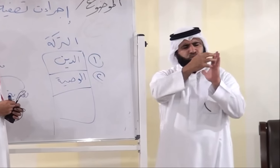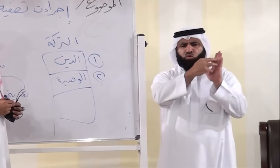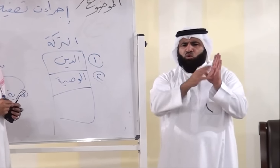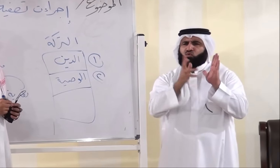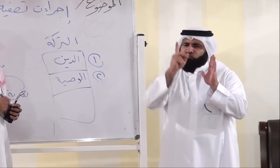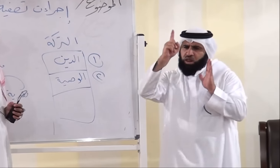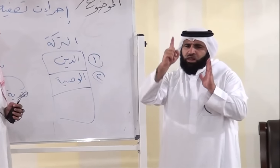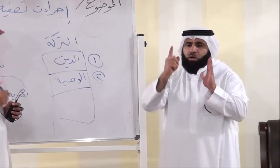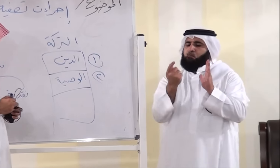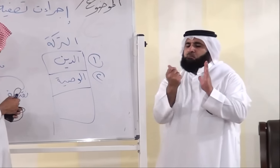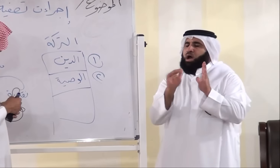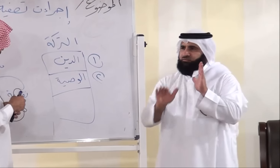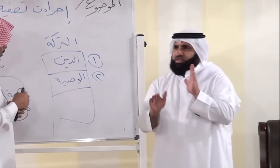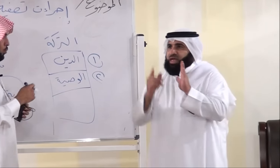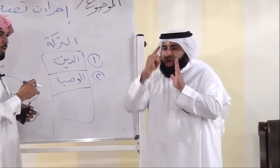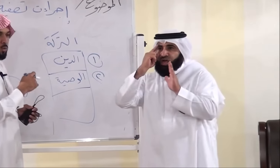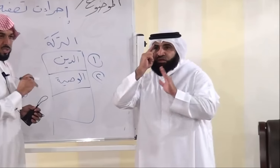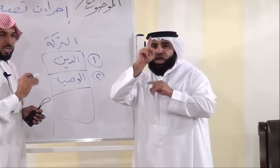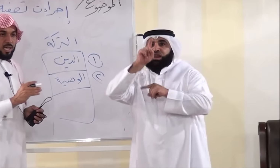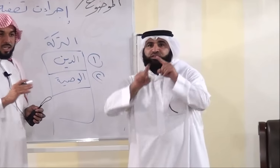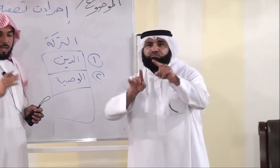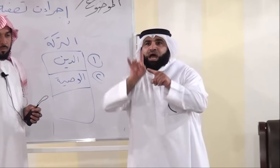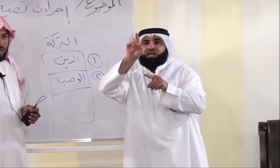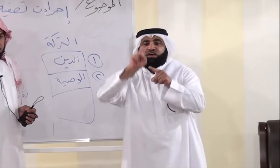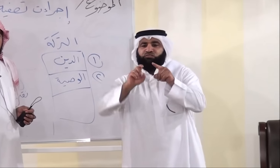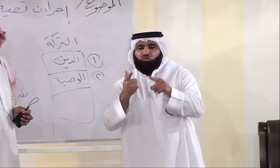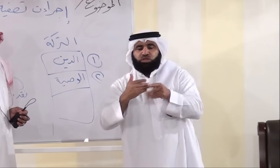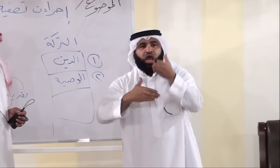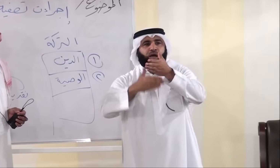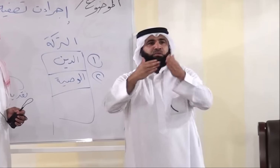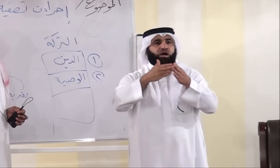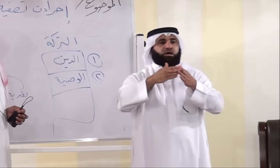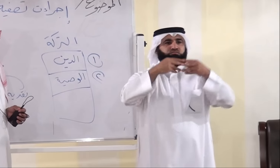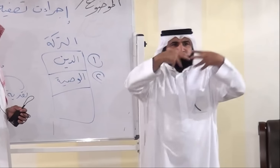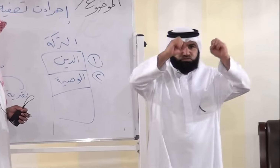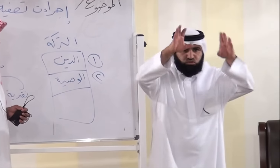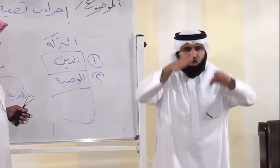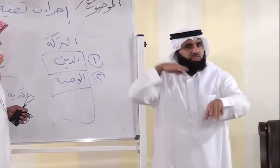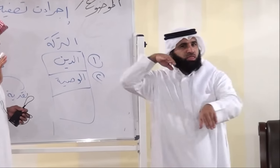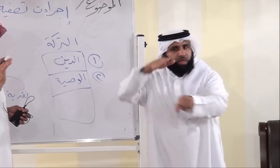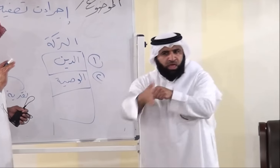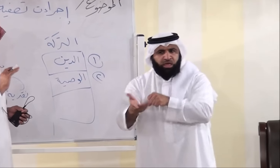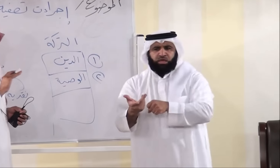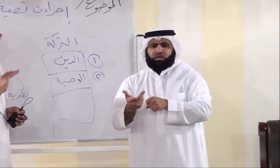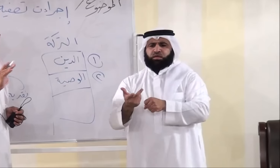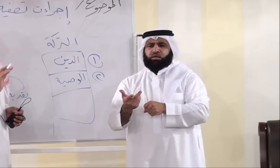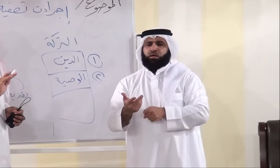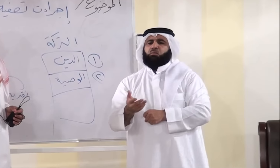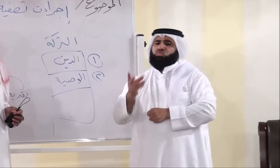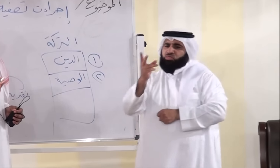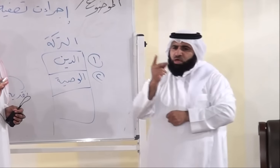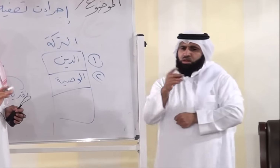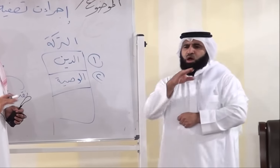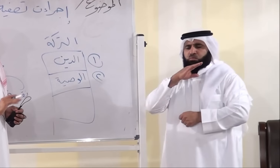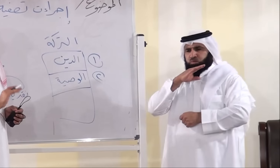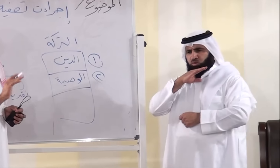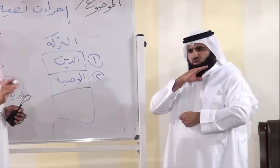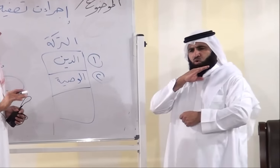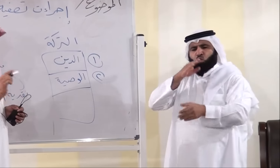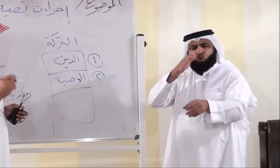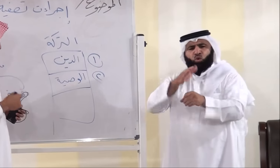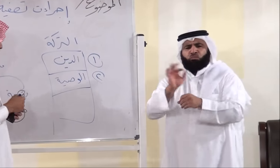بجزء من ماله. وللوصية أحكام ألا تكون لوارث، لا يوصي بالماء لورثة